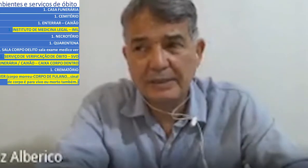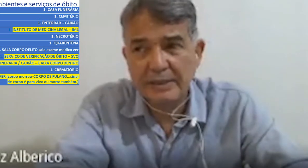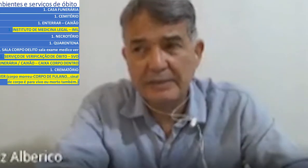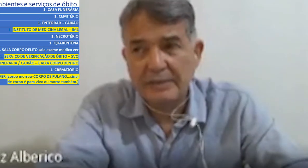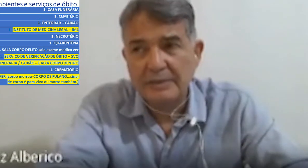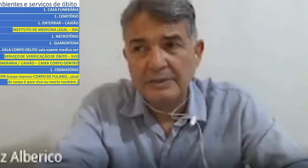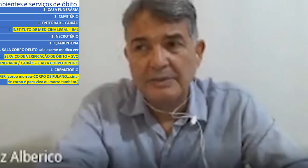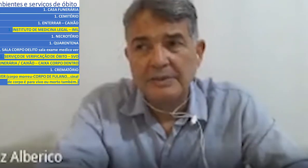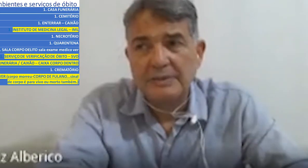entender.